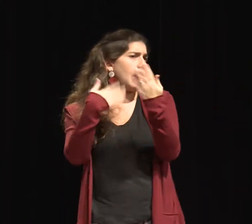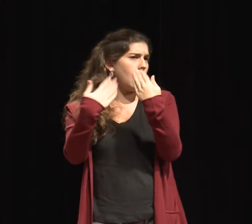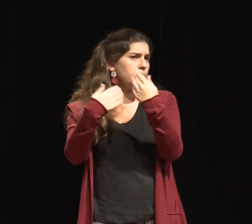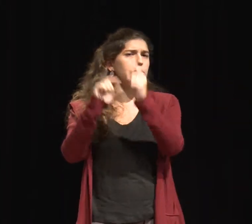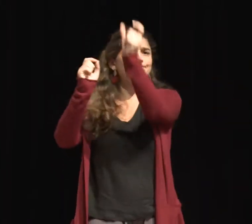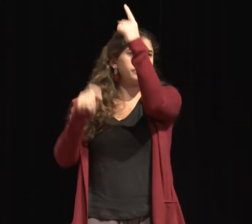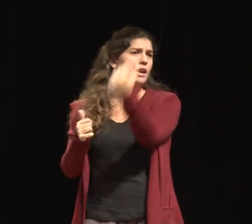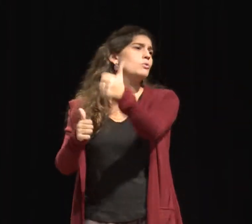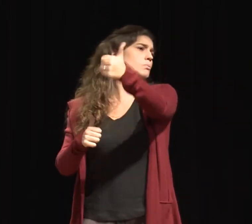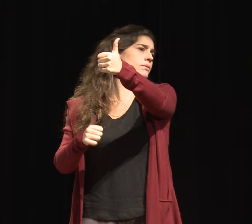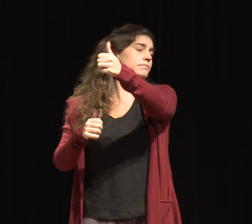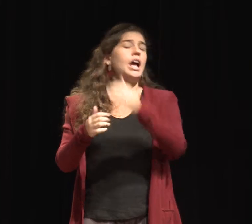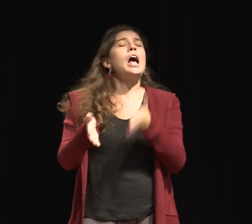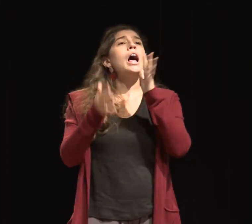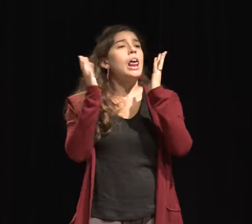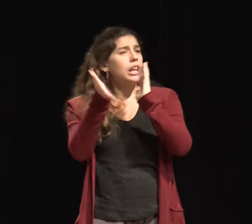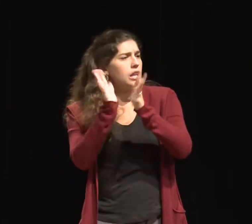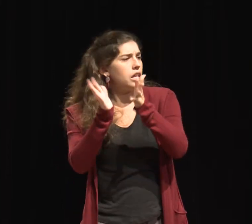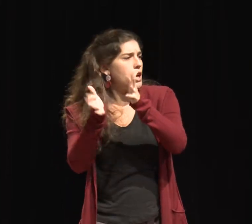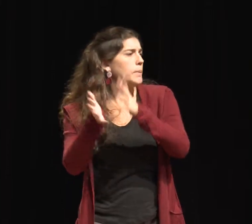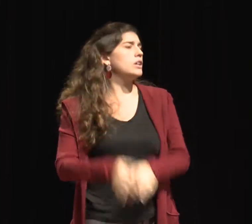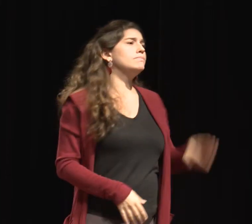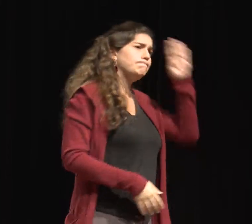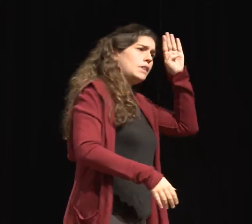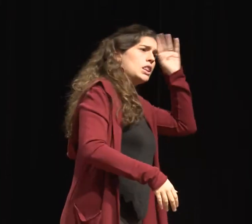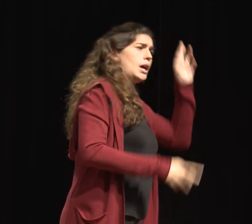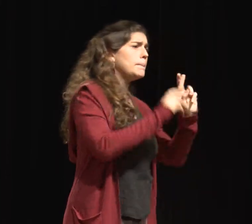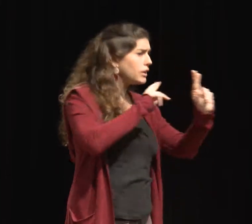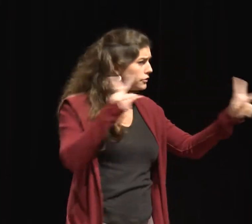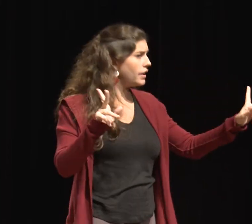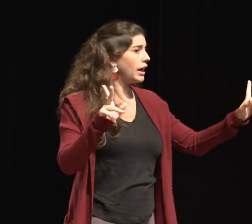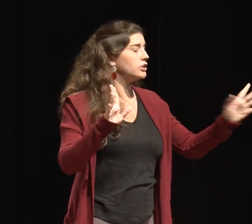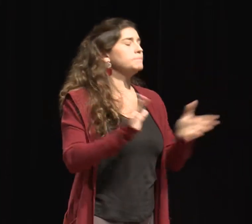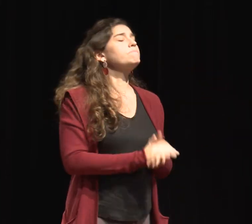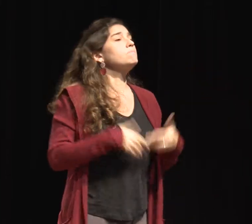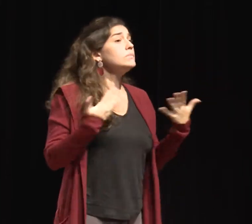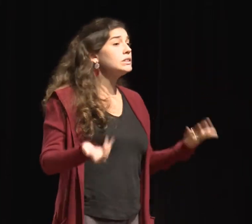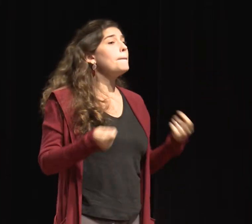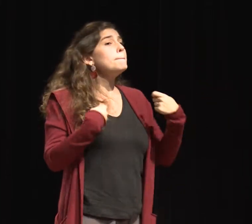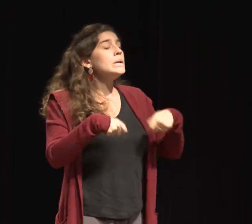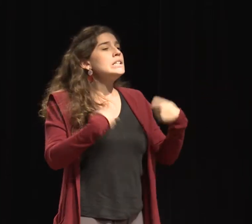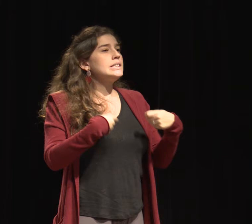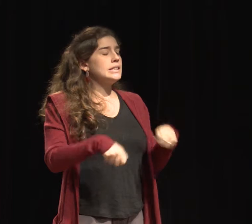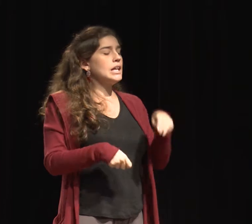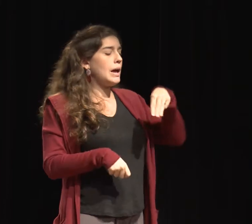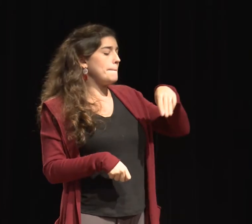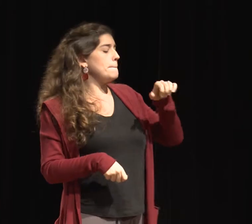A língua é diferente, né, de uma conversa mais informal do que dentro da academia, né, dentro